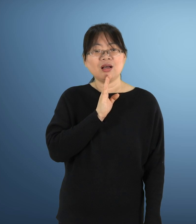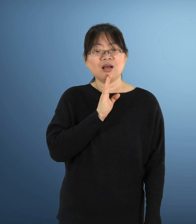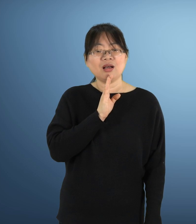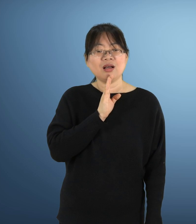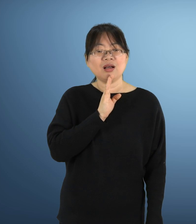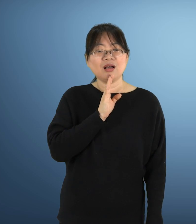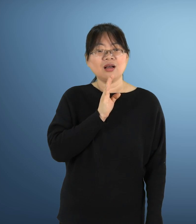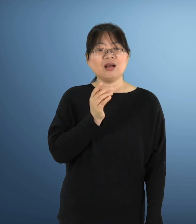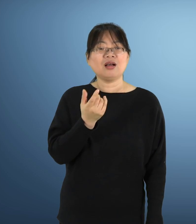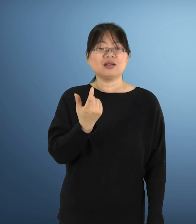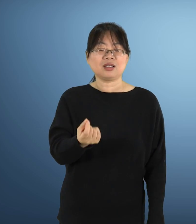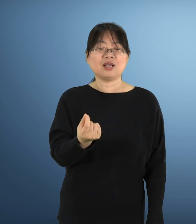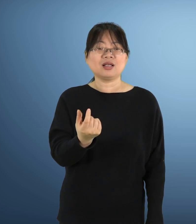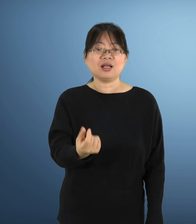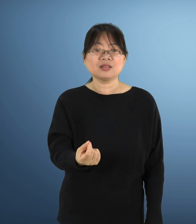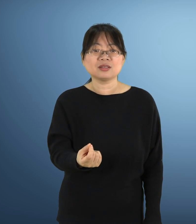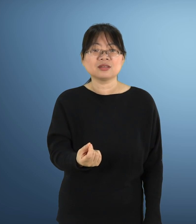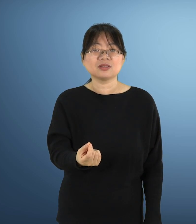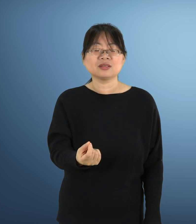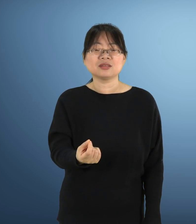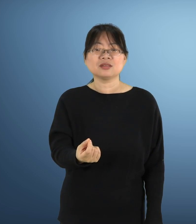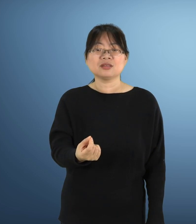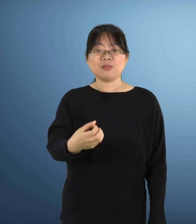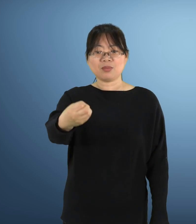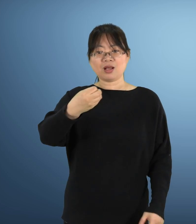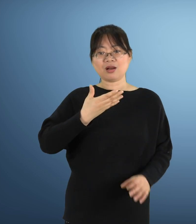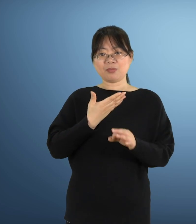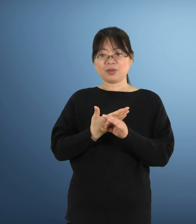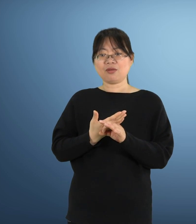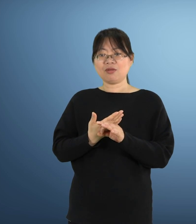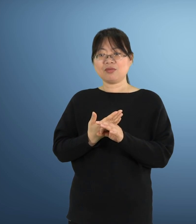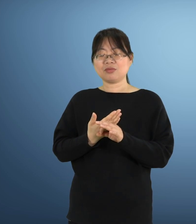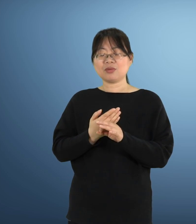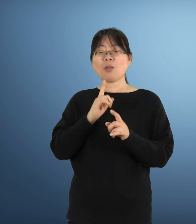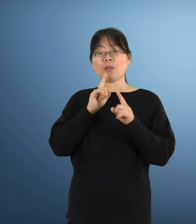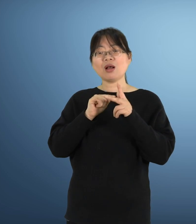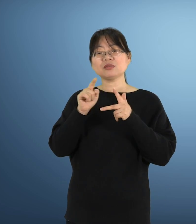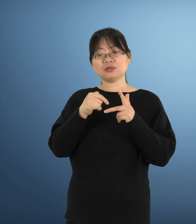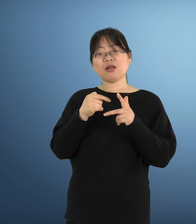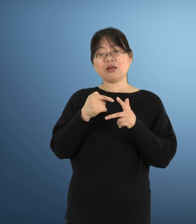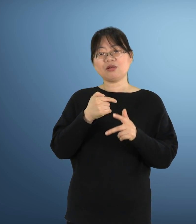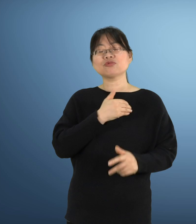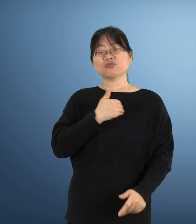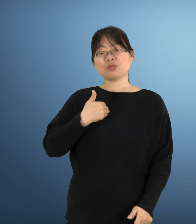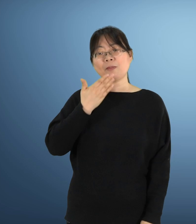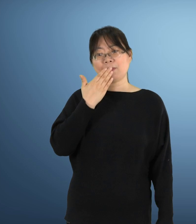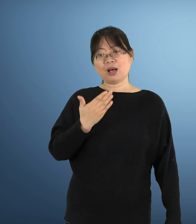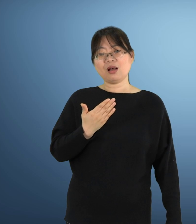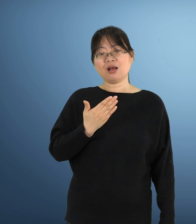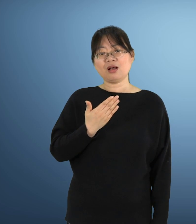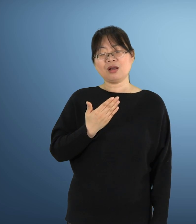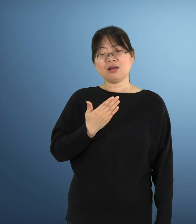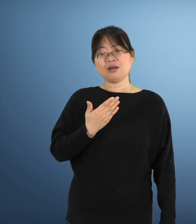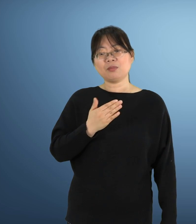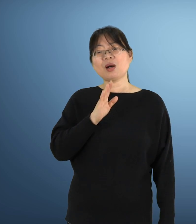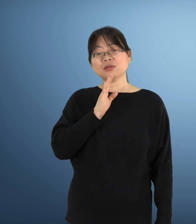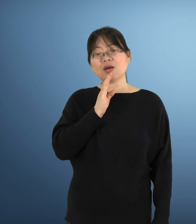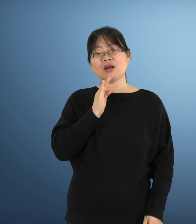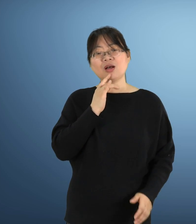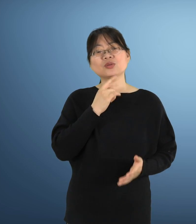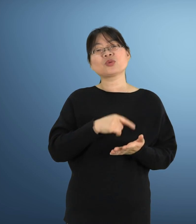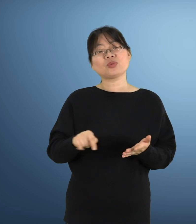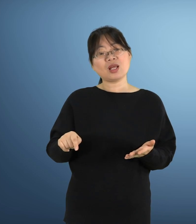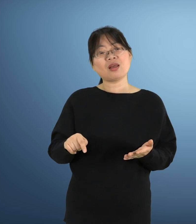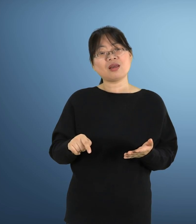말은 설득이 되고 논리력으로는 맞아요. 안 그러면 손해예요.